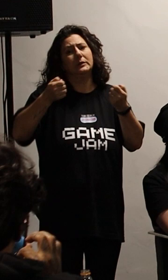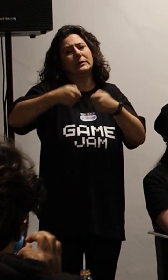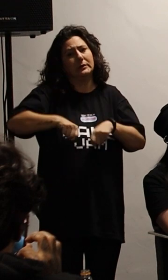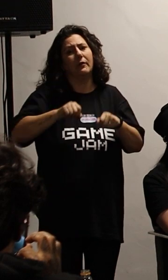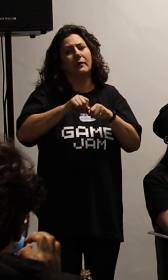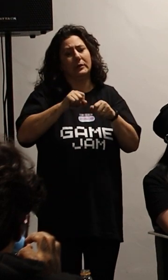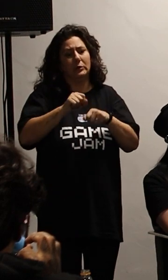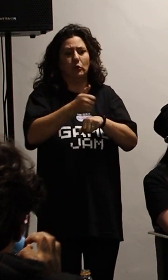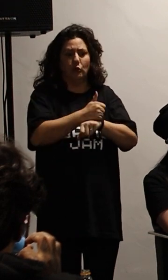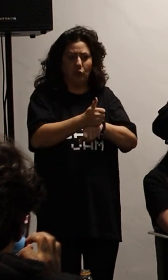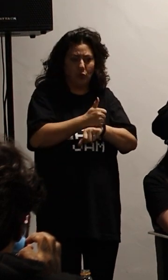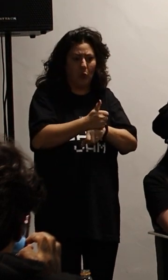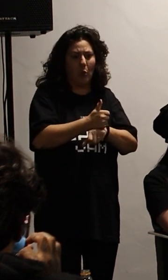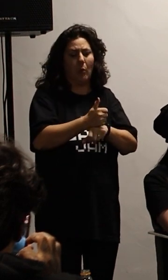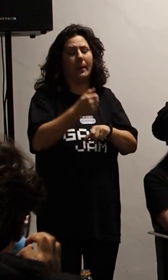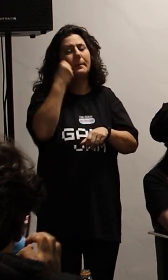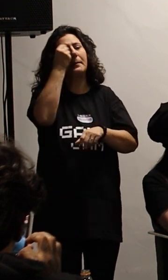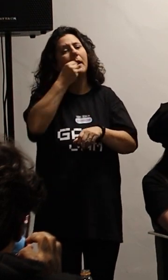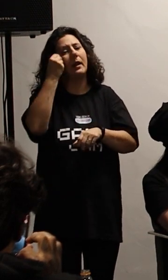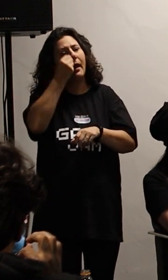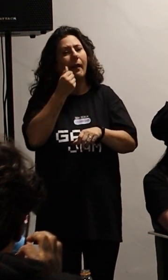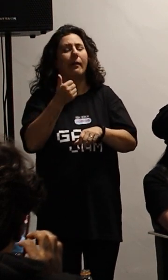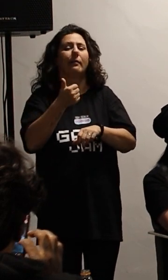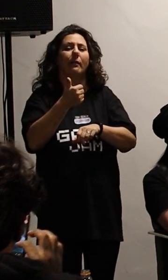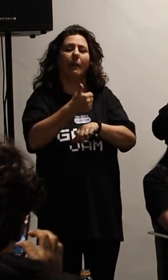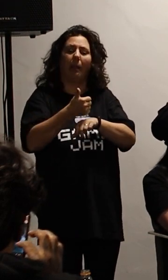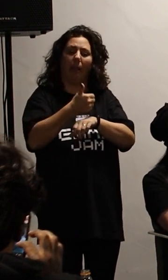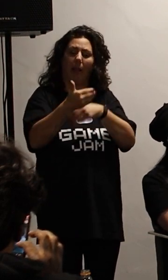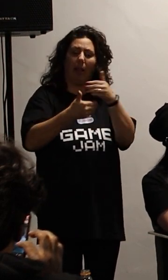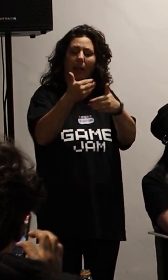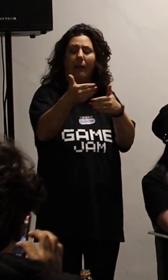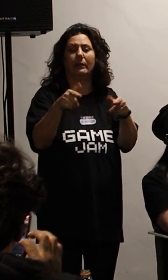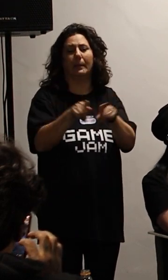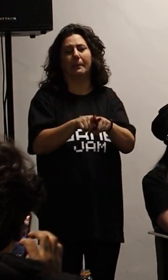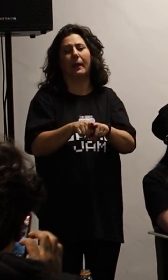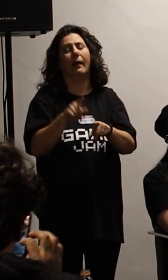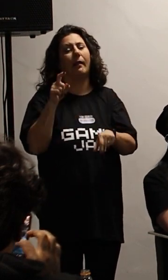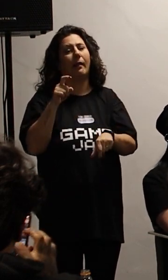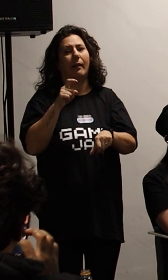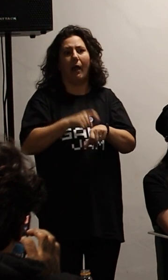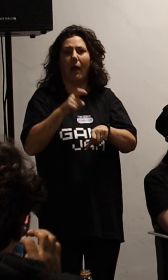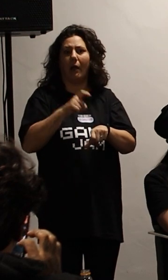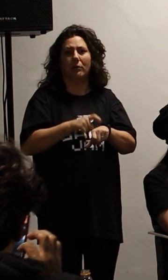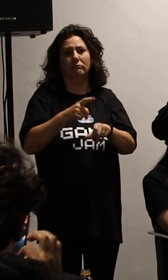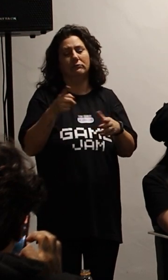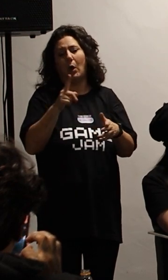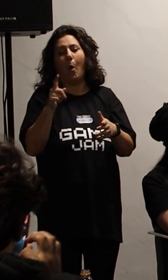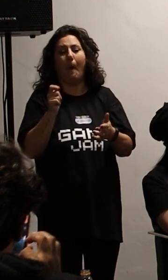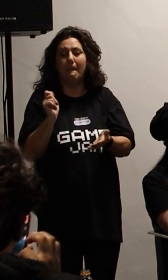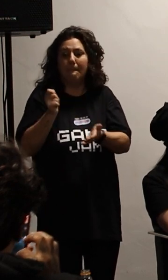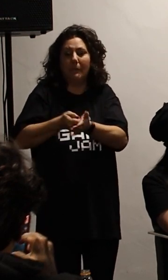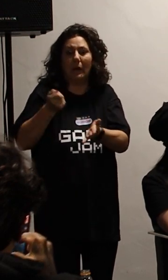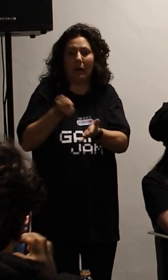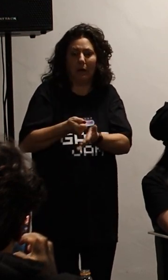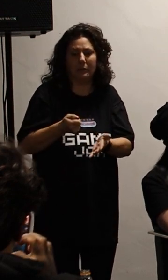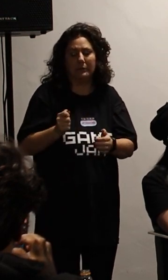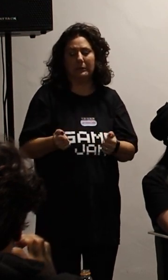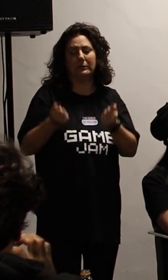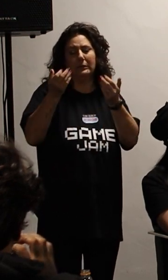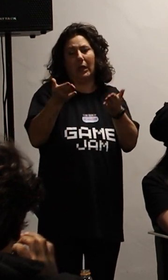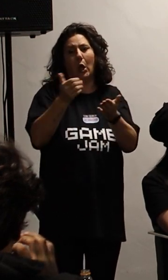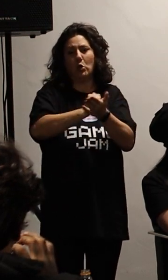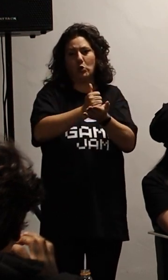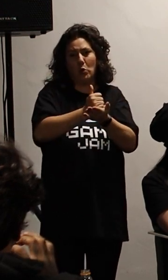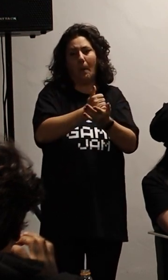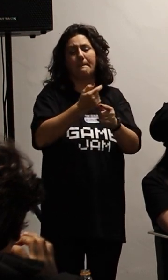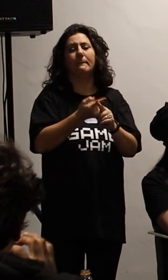então você tem que fazer. Então, você vai ganhar experiência na marra, querendo, né? Não que você tenha obrigação de entregar, mas, querendo ou não, você vai